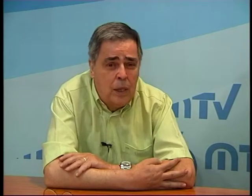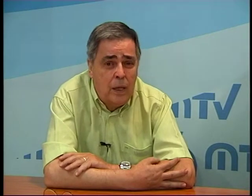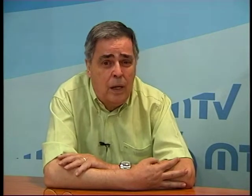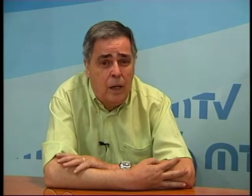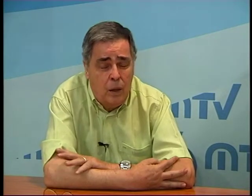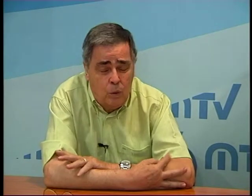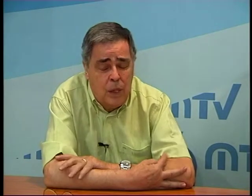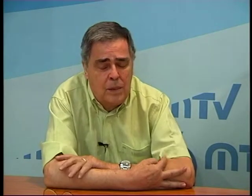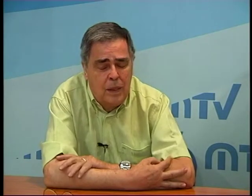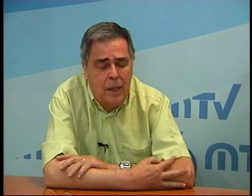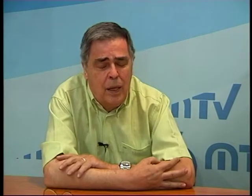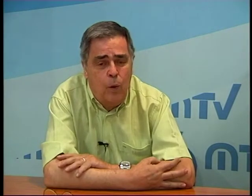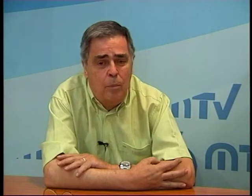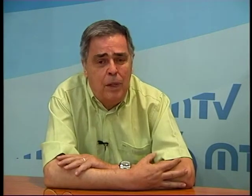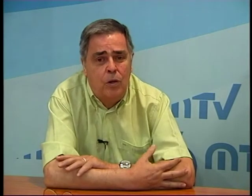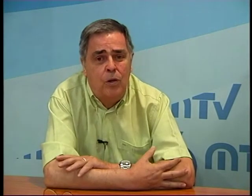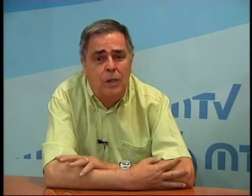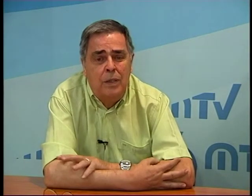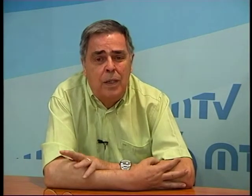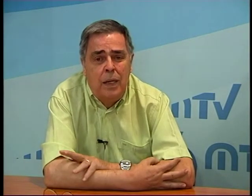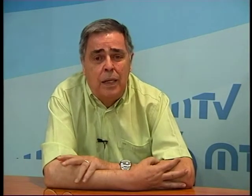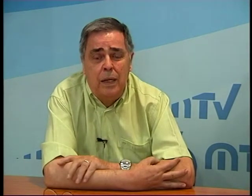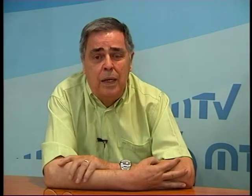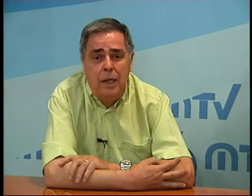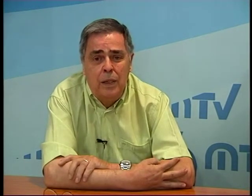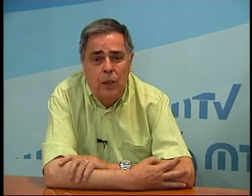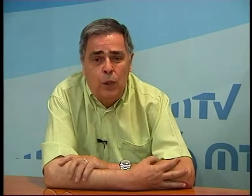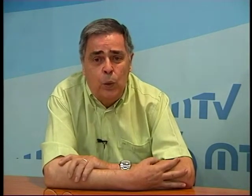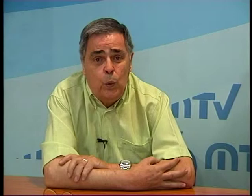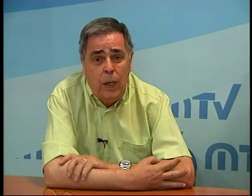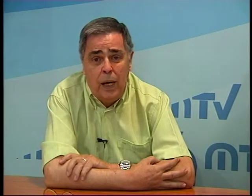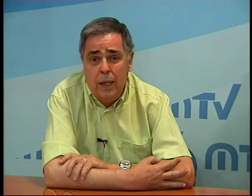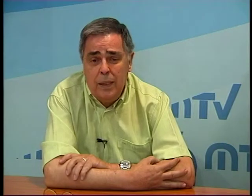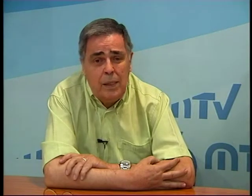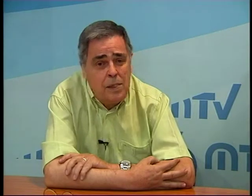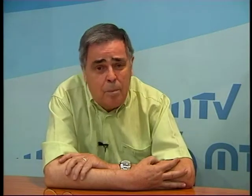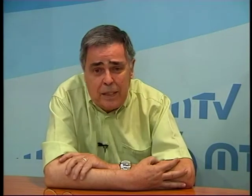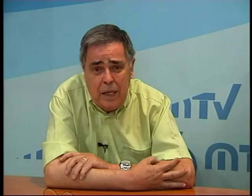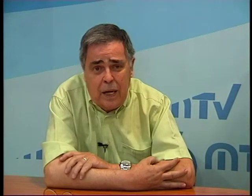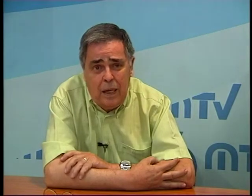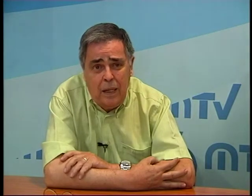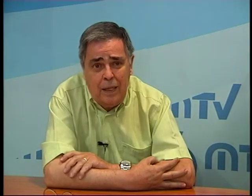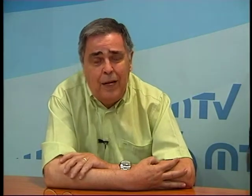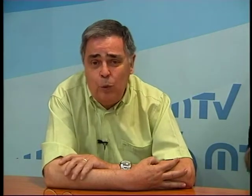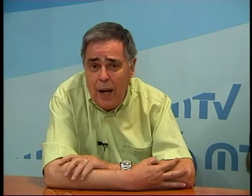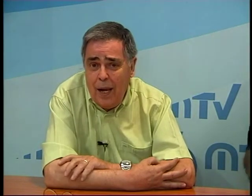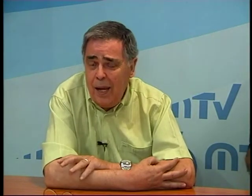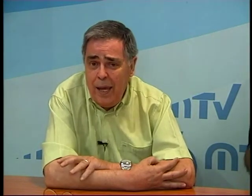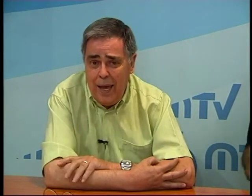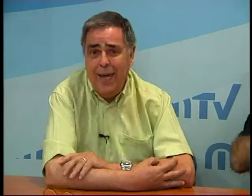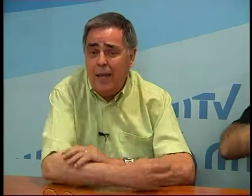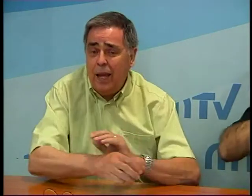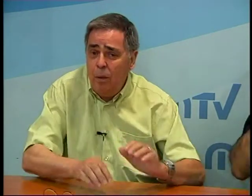como ustedes lo han visto, que tiene una simpatía